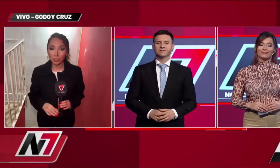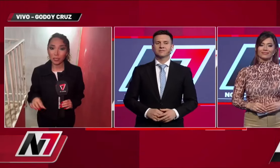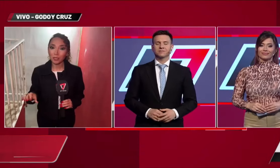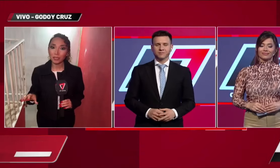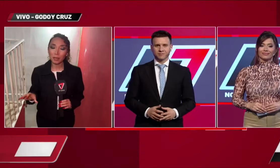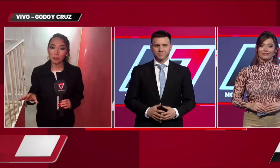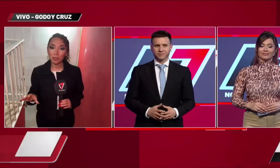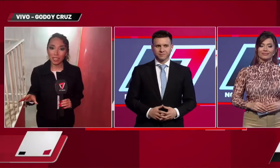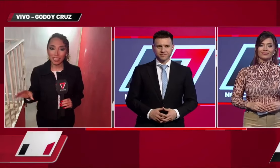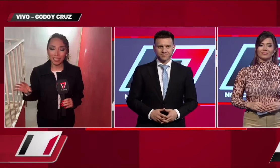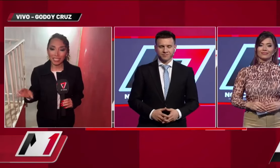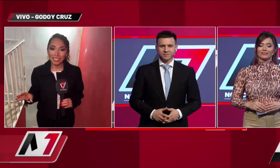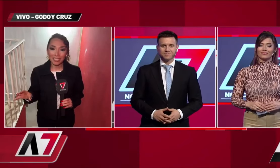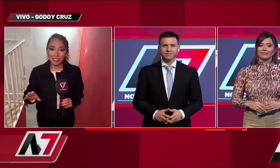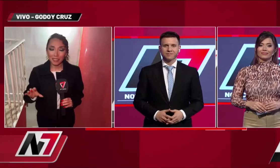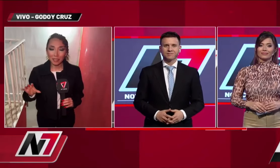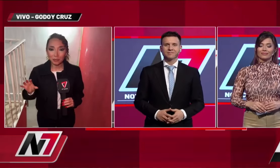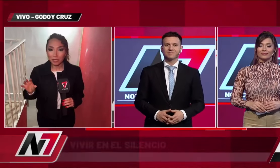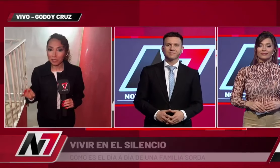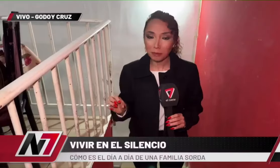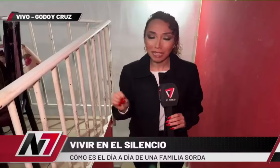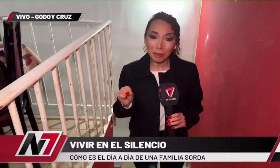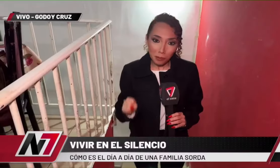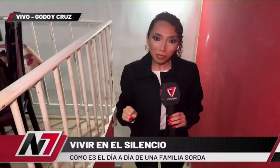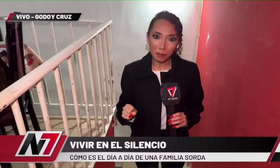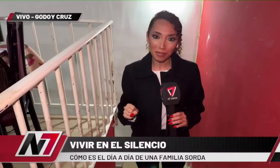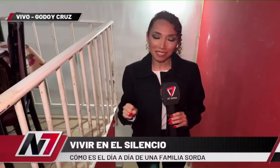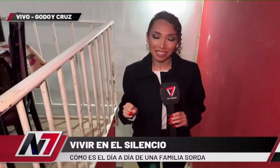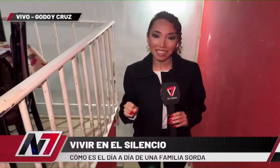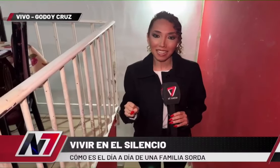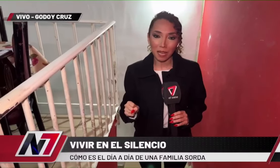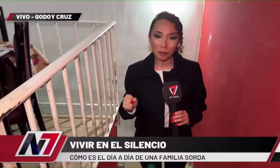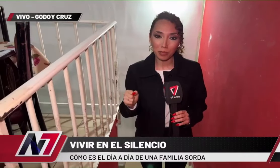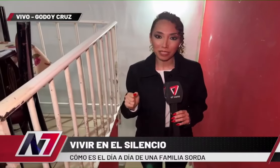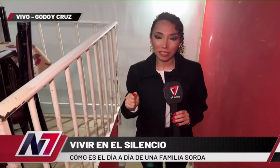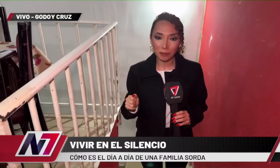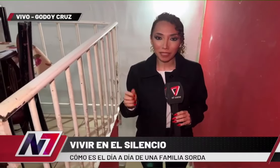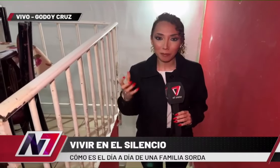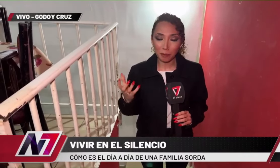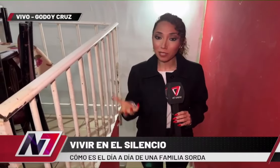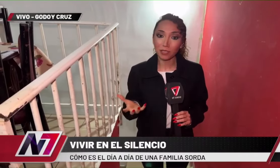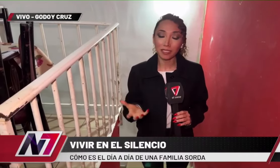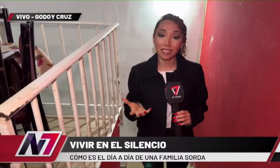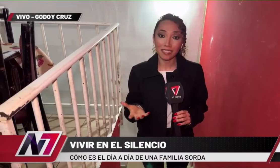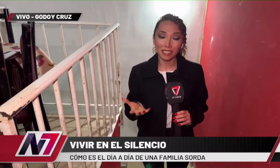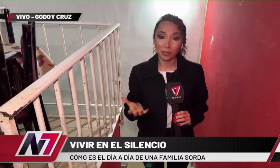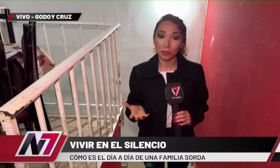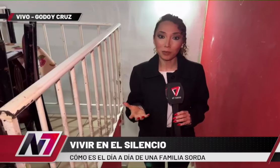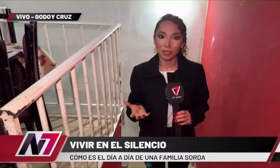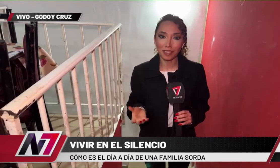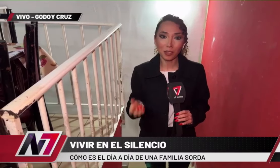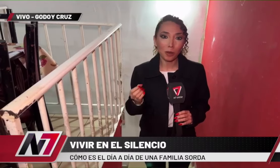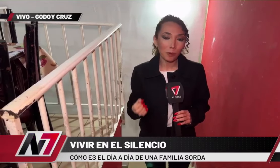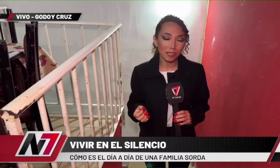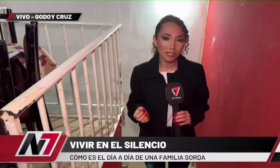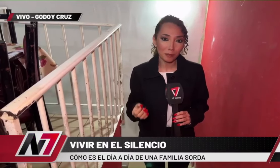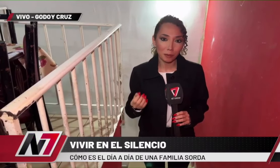Nos encontramos en la casa de una familia muy especial porque vamos a contarles a todos ustedes cómo es vivir